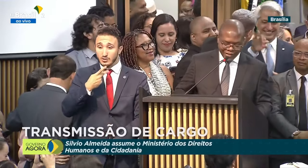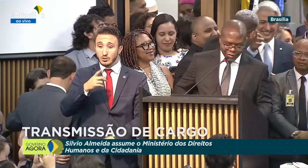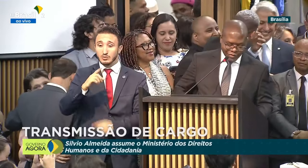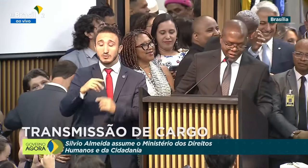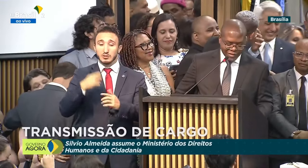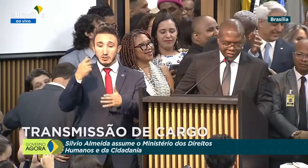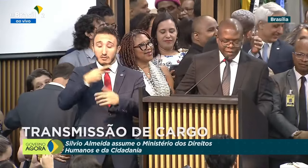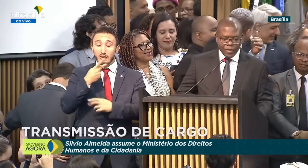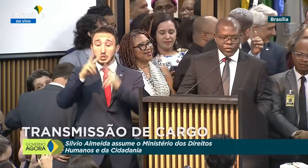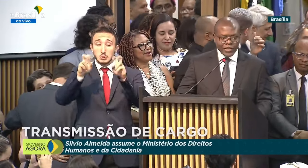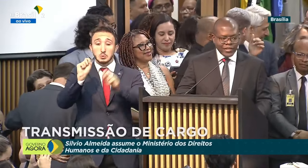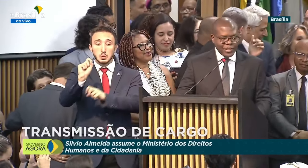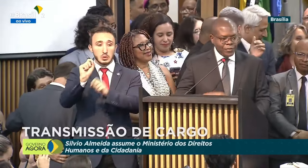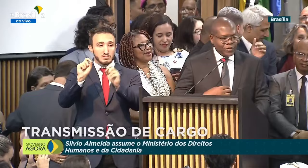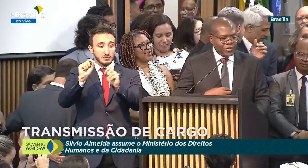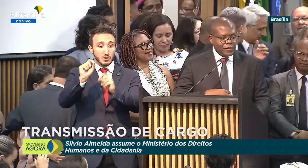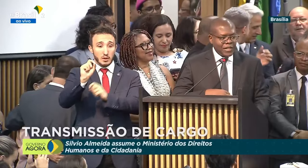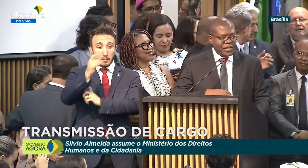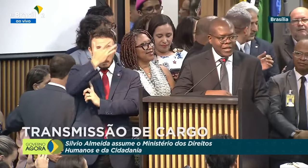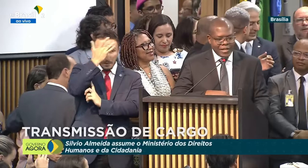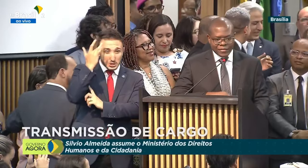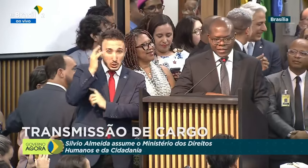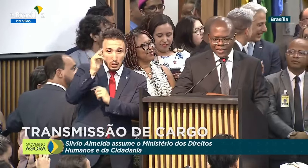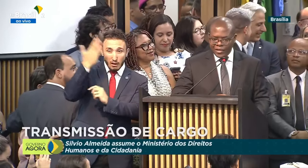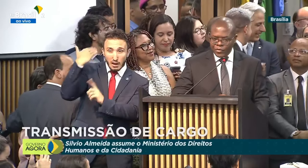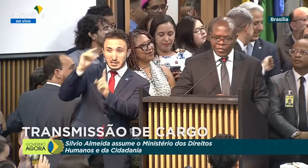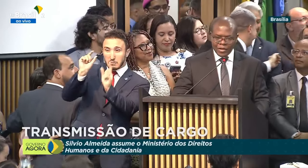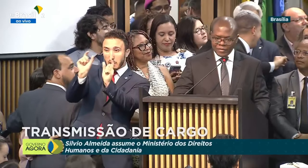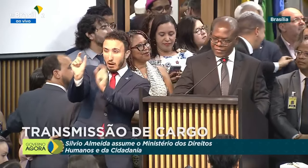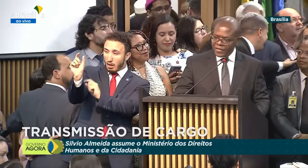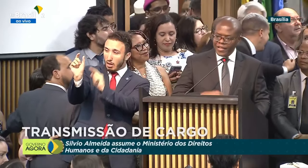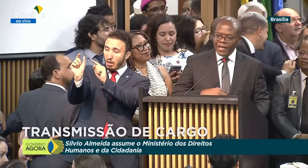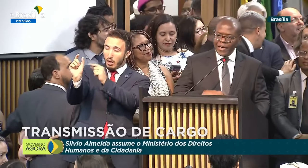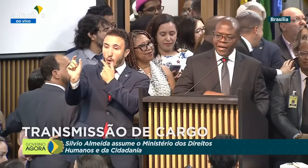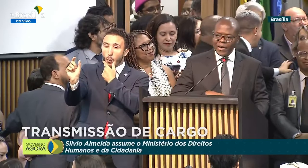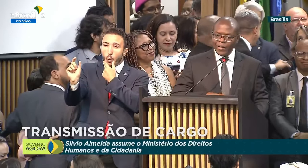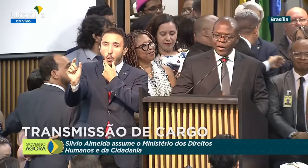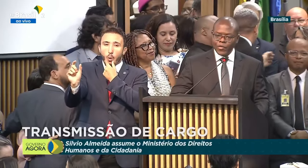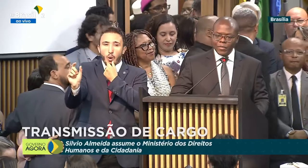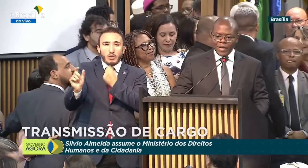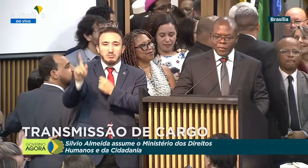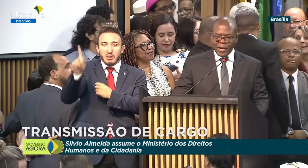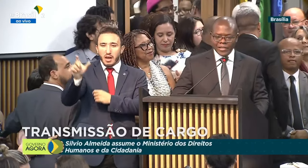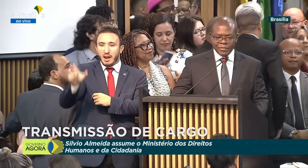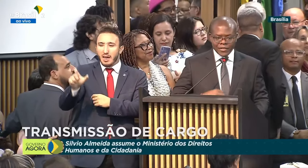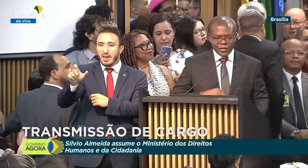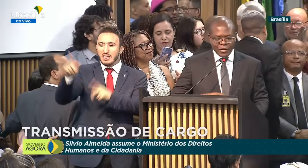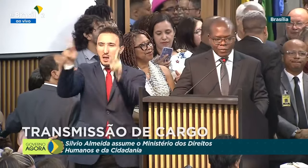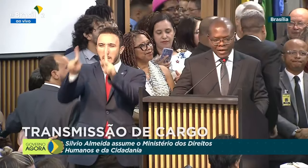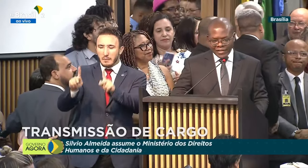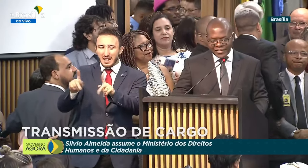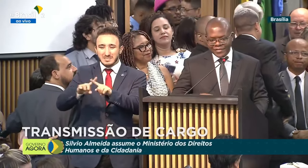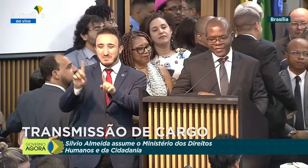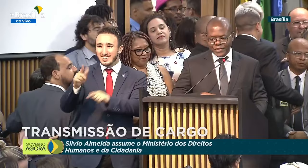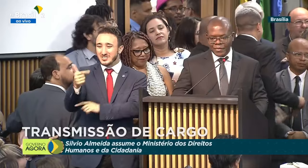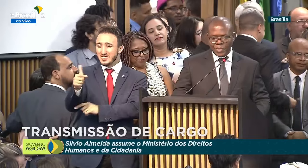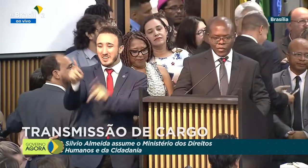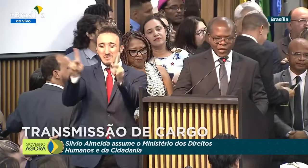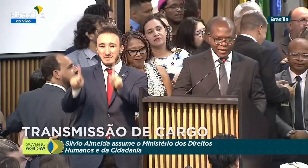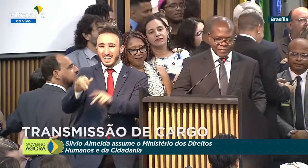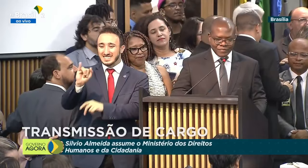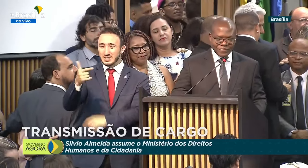né Luther King diz o seguinte o trequinho que as pessoas imaginavam né que era um homem era um homem da páscoa mas não a paz